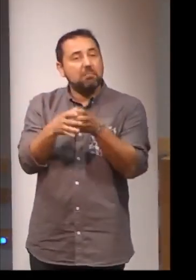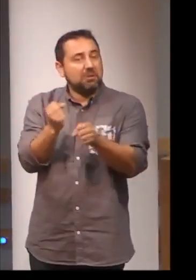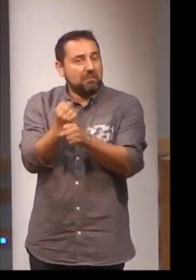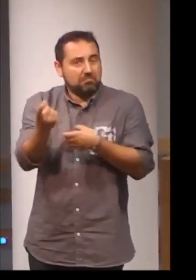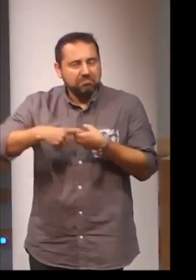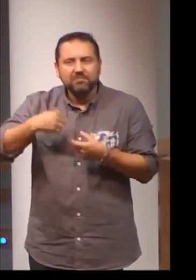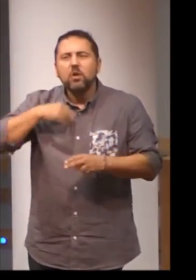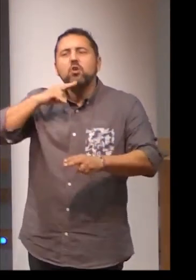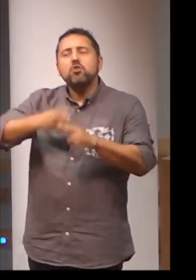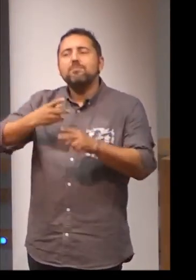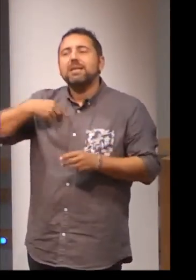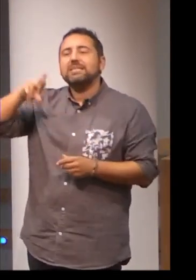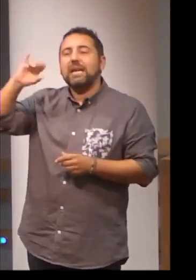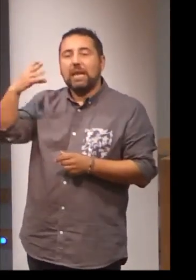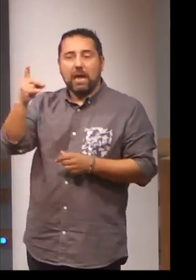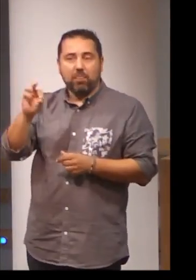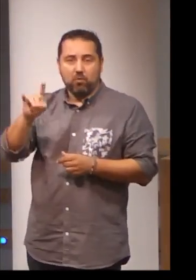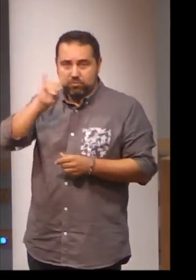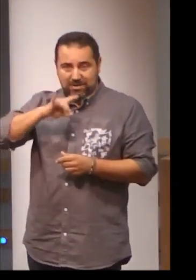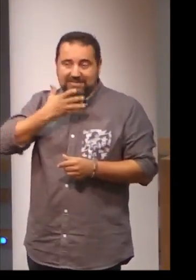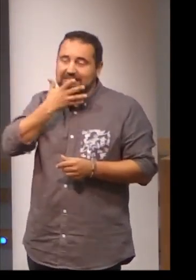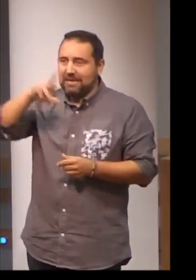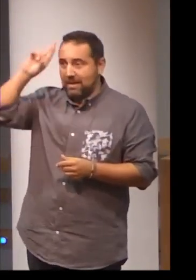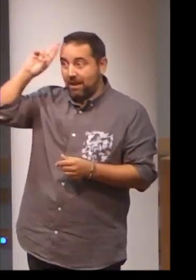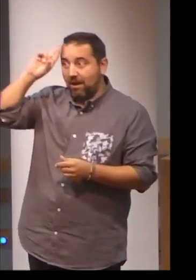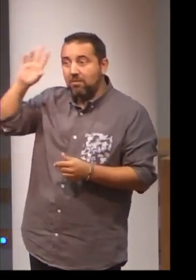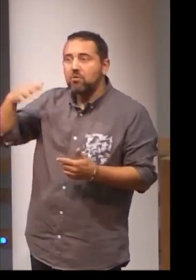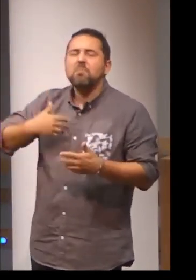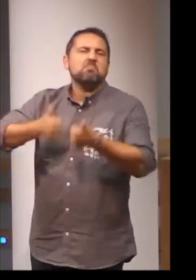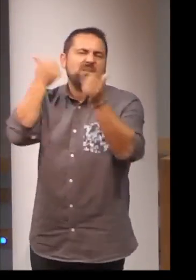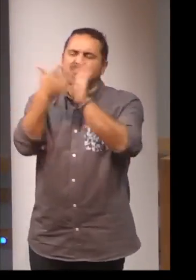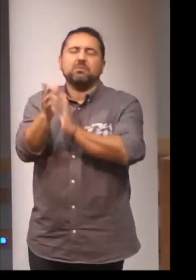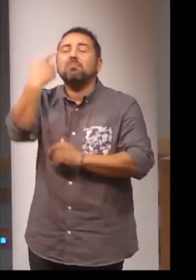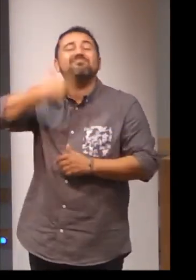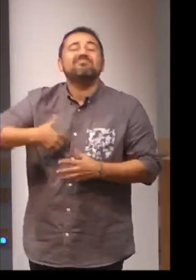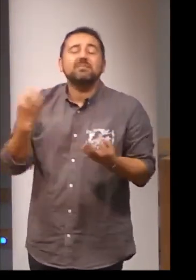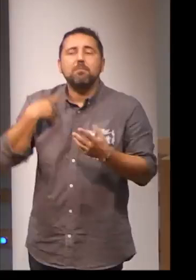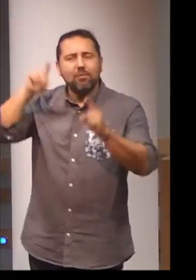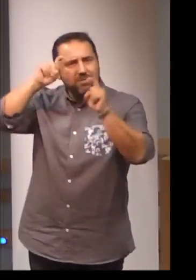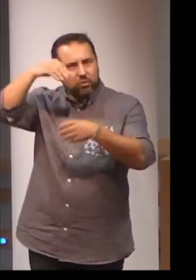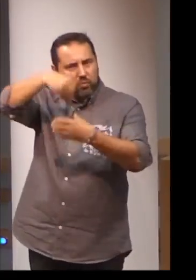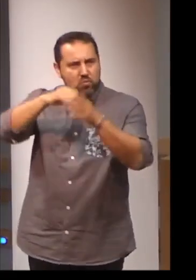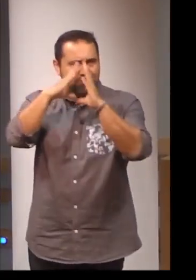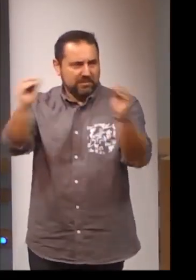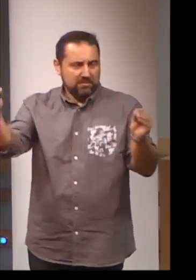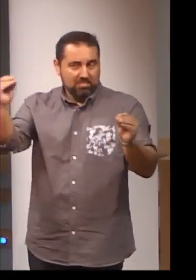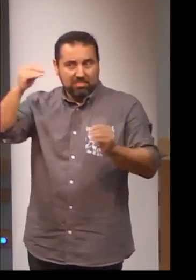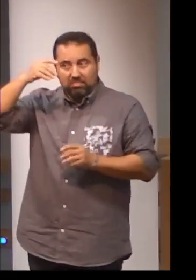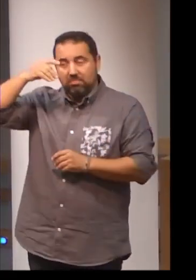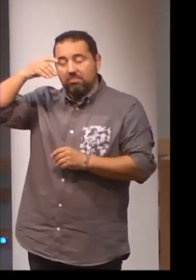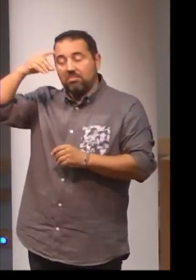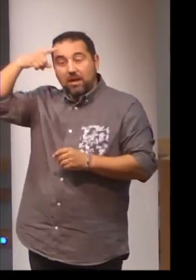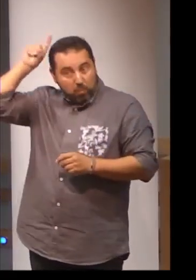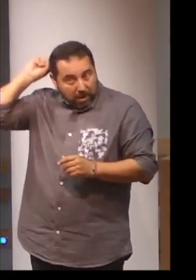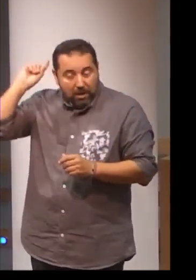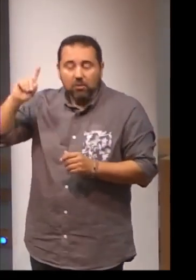Mi nombre es Ricardo Moreno. No voy a decir nada más. Simplemente, bueno, yo soy un profesor de la Universidad Rey Juan Carlos, que desarrolla